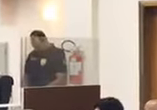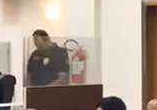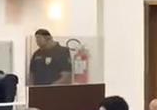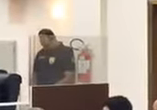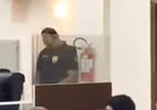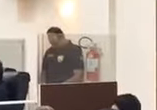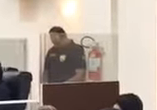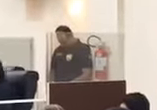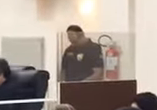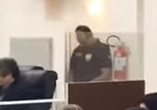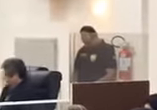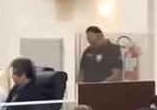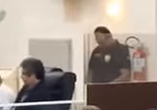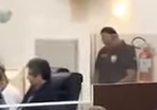contento.